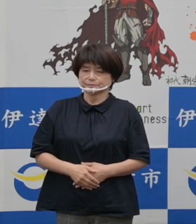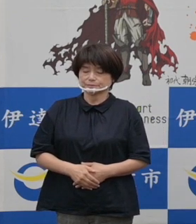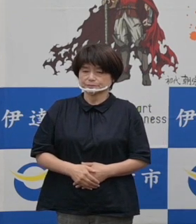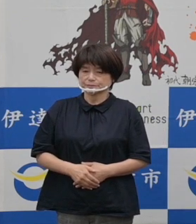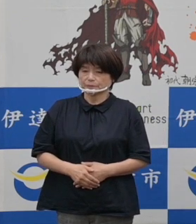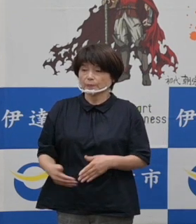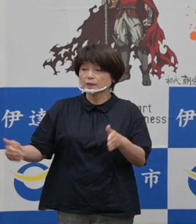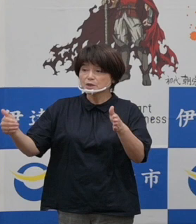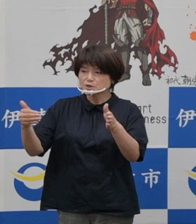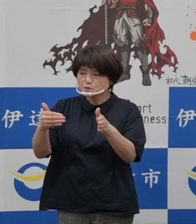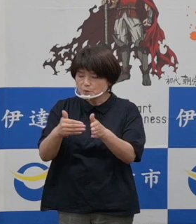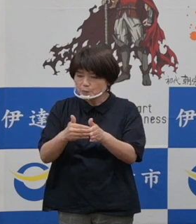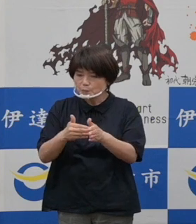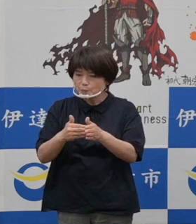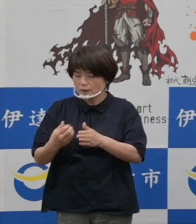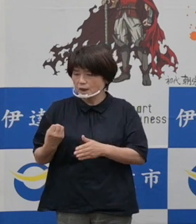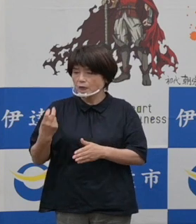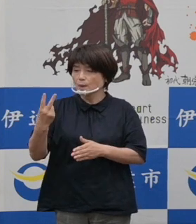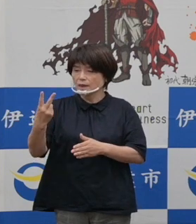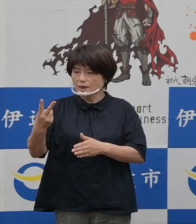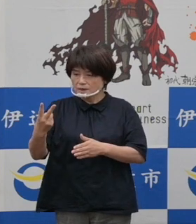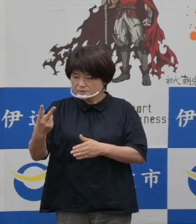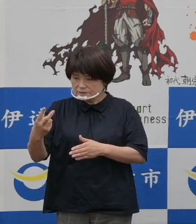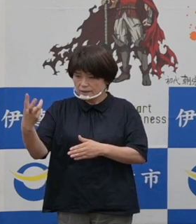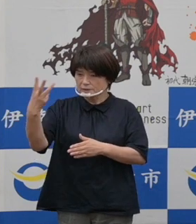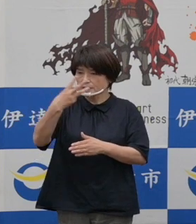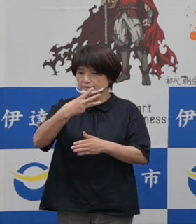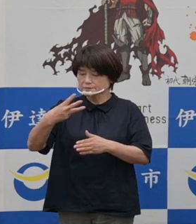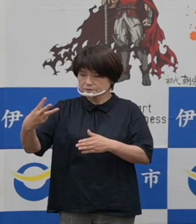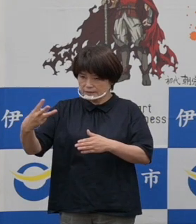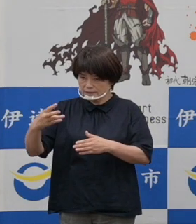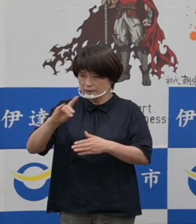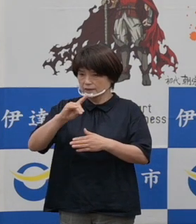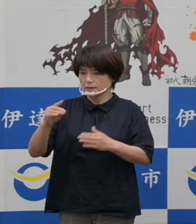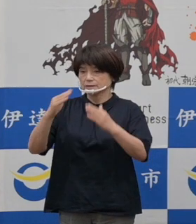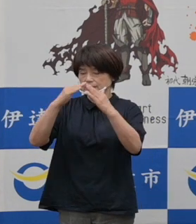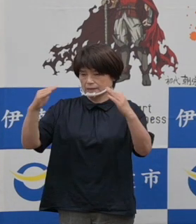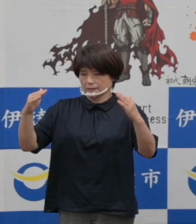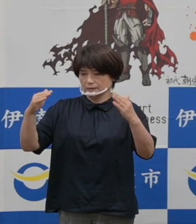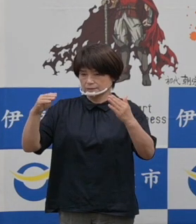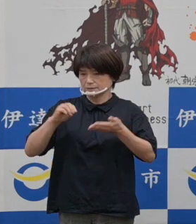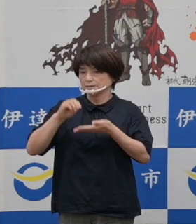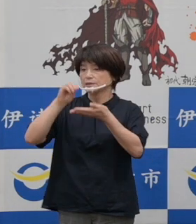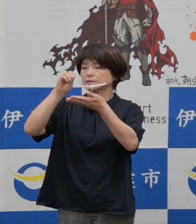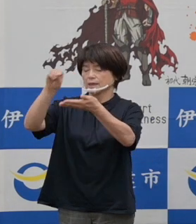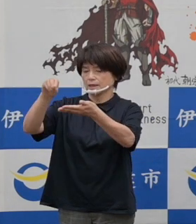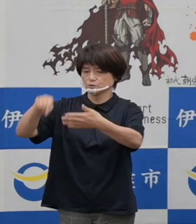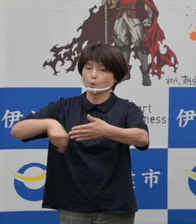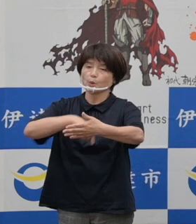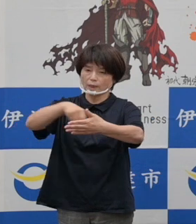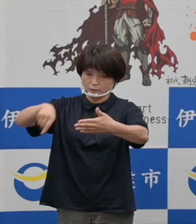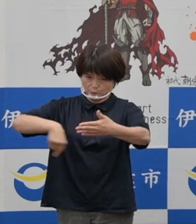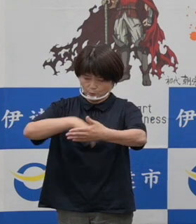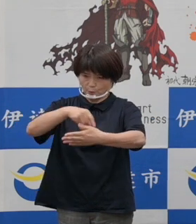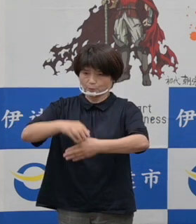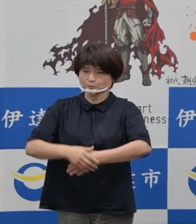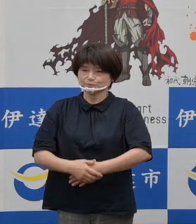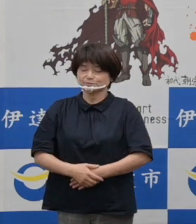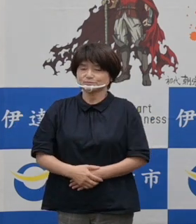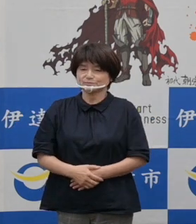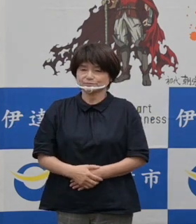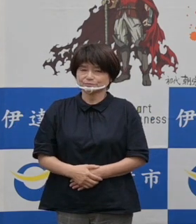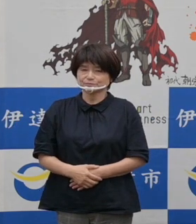以上が令和2年の第3回伊達市定例会に提出する議案の概要でござい